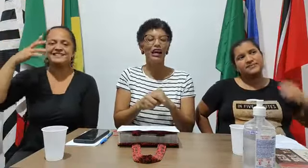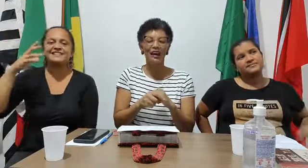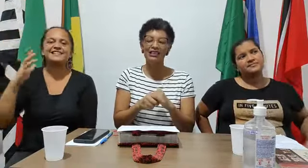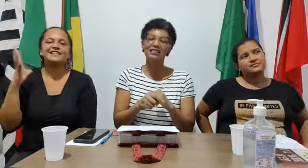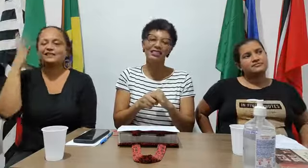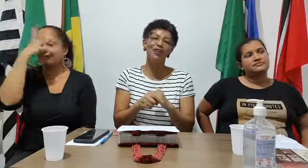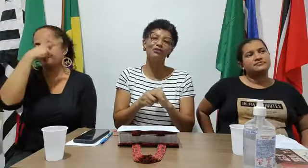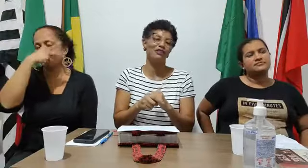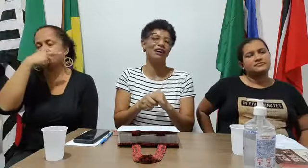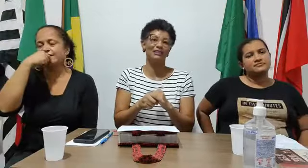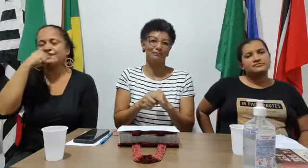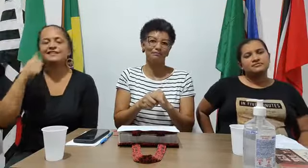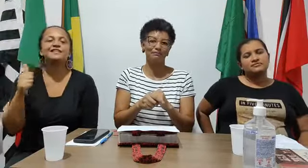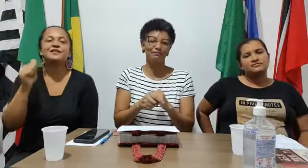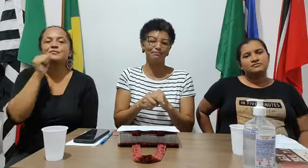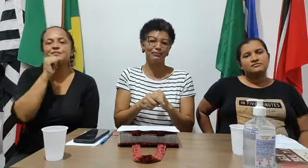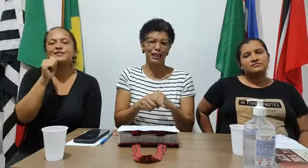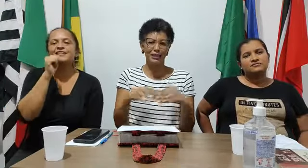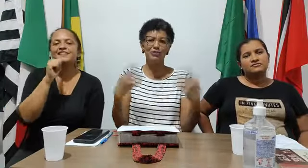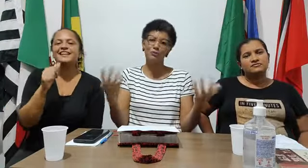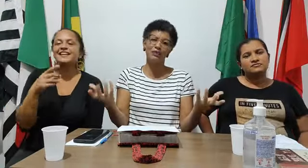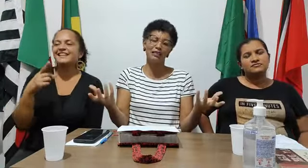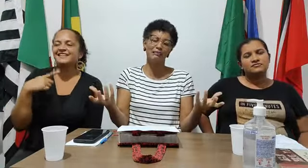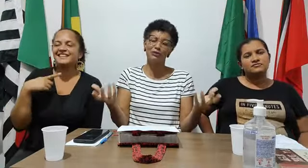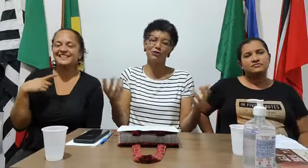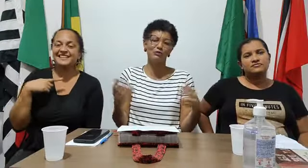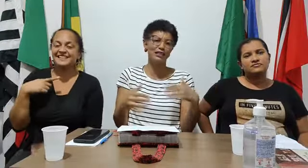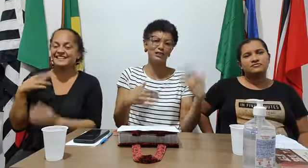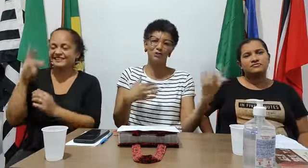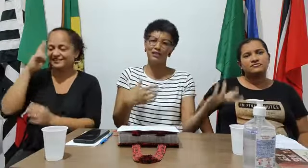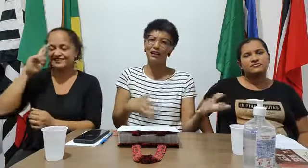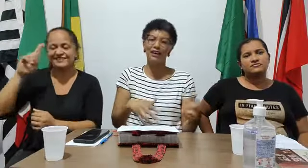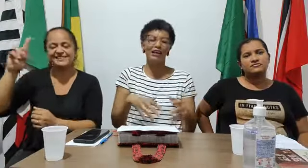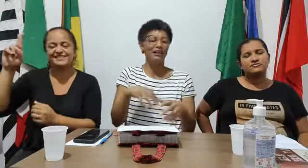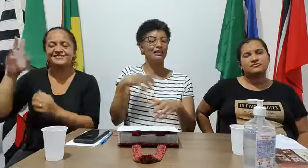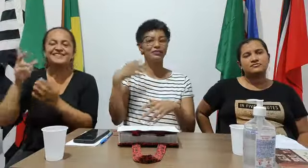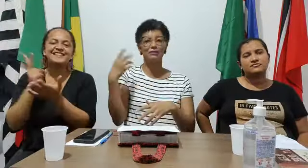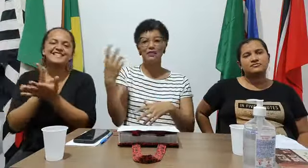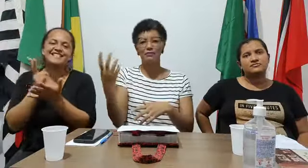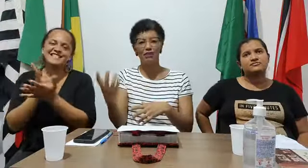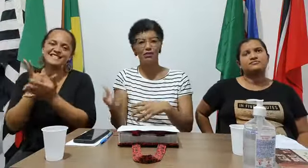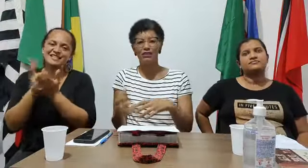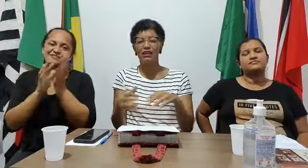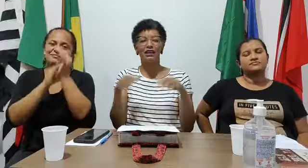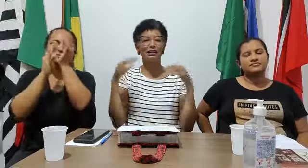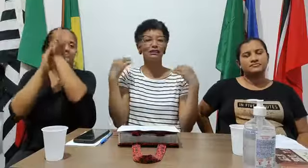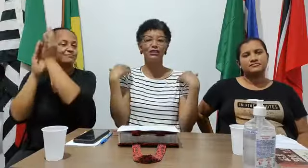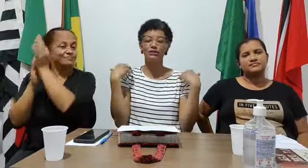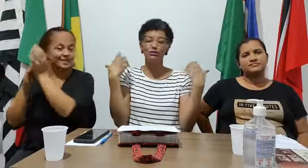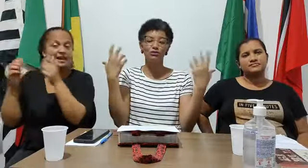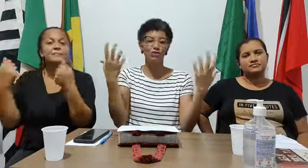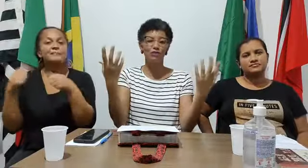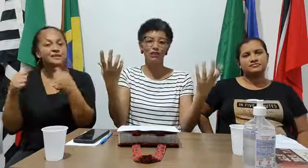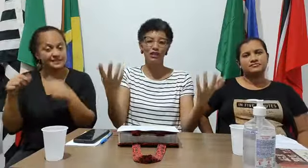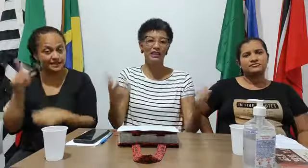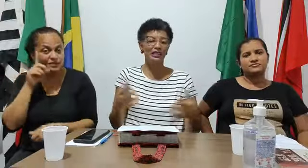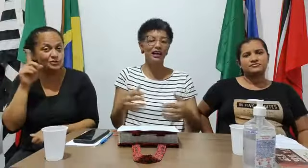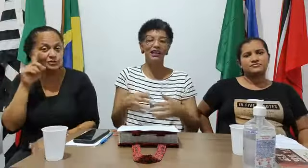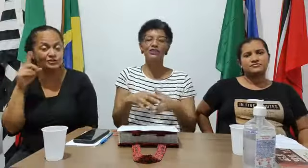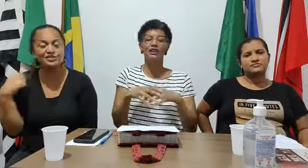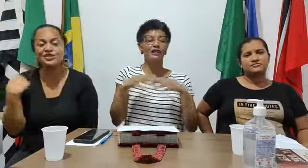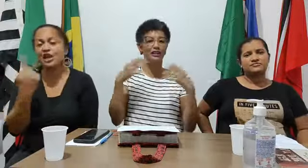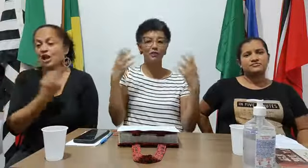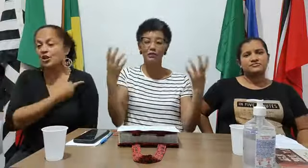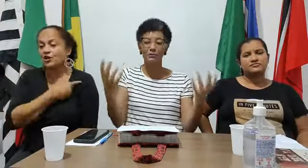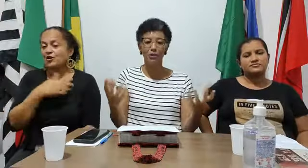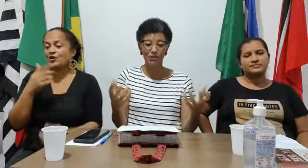Senhor, essa será louvada. E a gente precisa mesmo, como mulher, se cuidar, cada dia mais está melhor, cada um dentro da sua